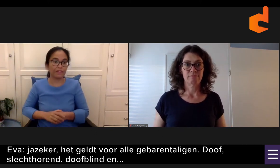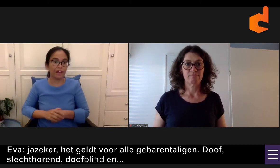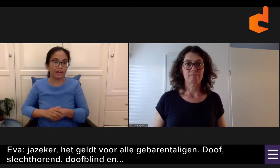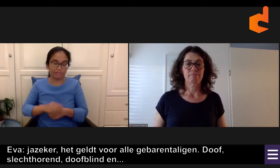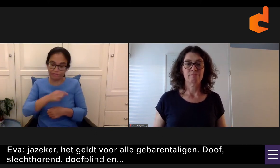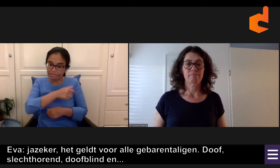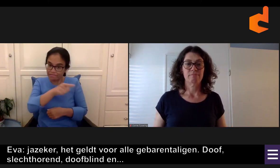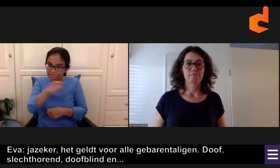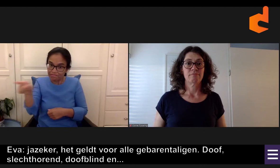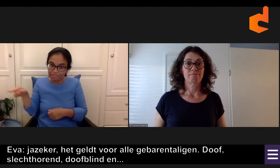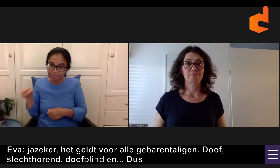Dus daarvoor.